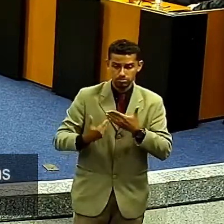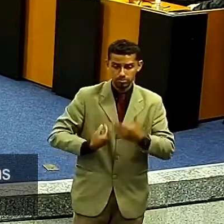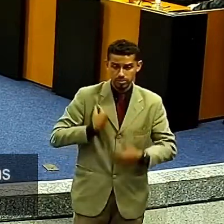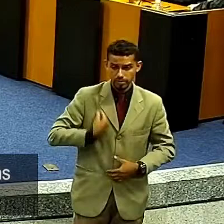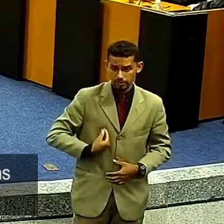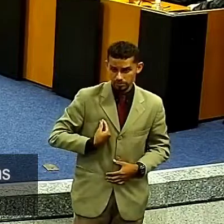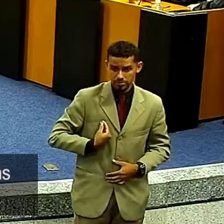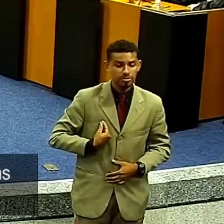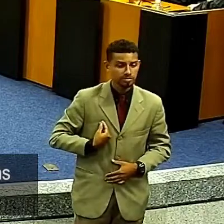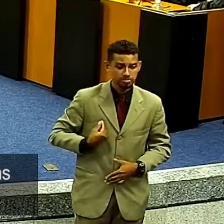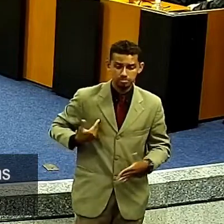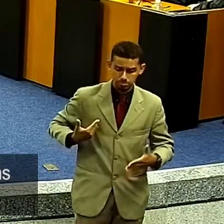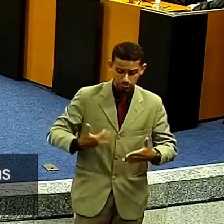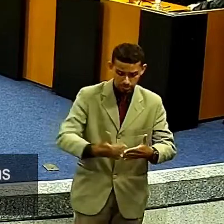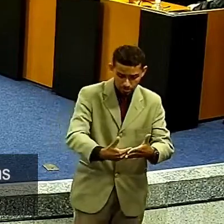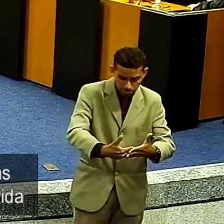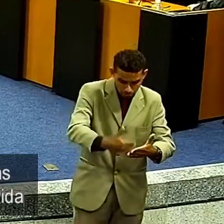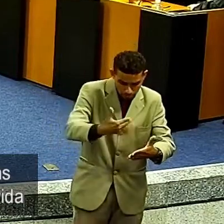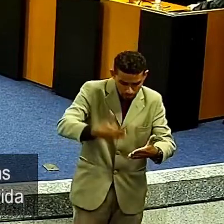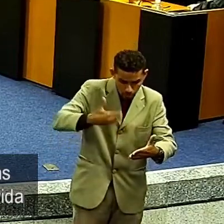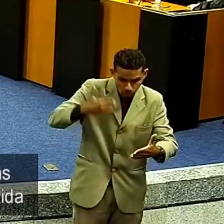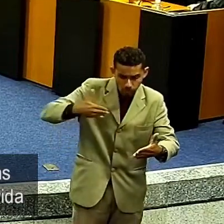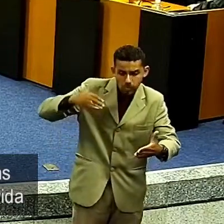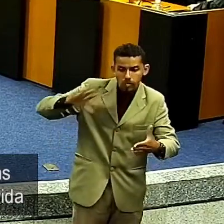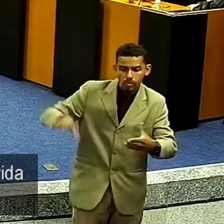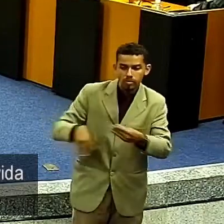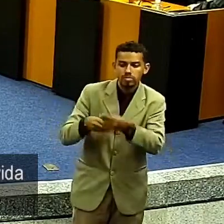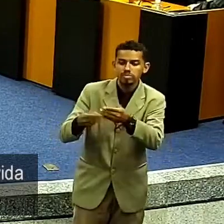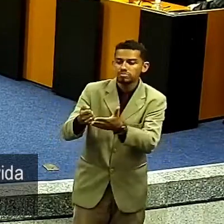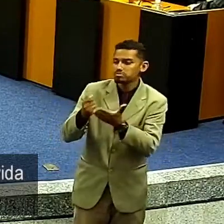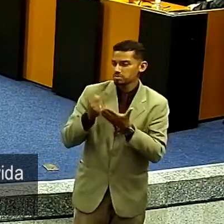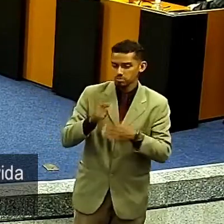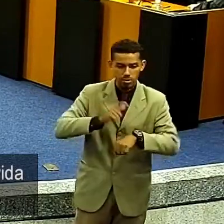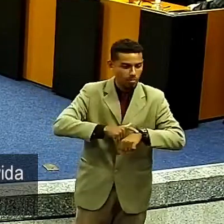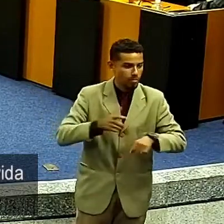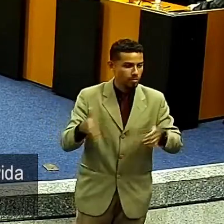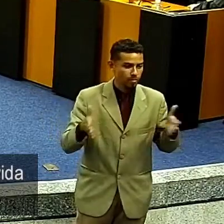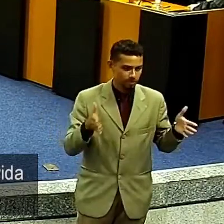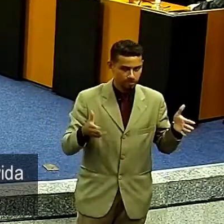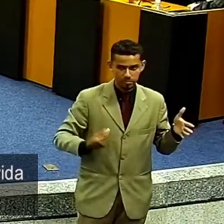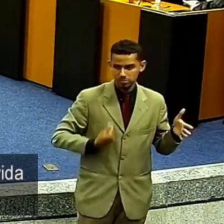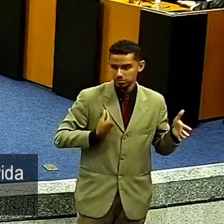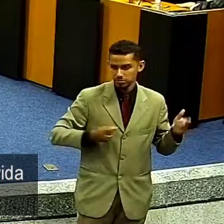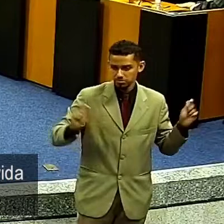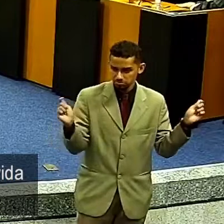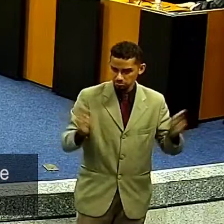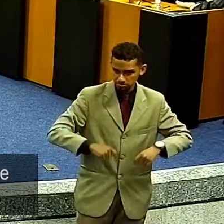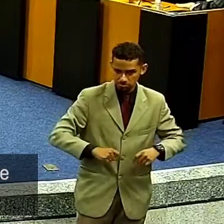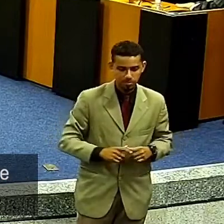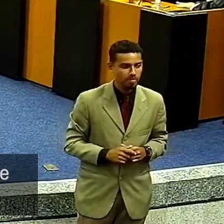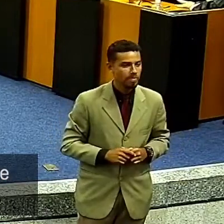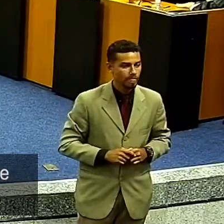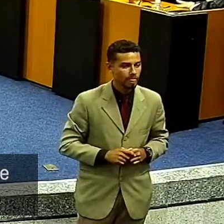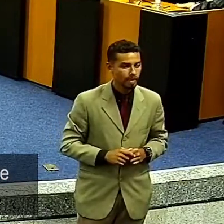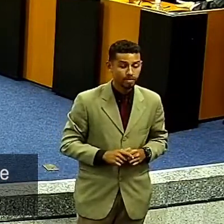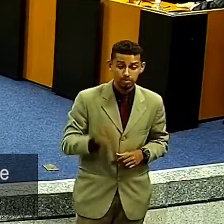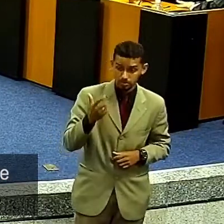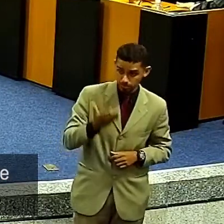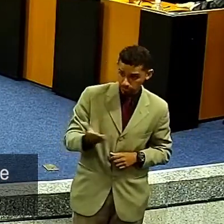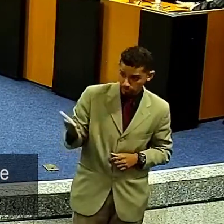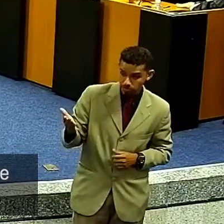vida e que de alguma forma contribuíram para esse momento que estou vivendo senhores